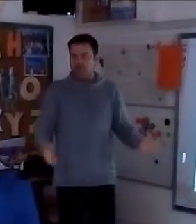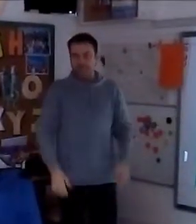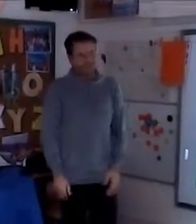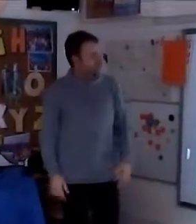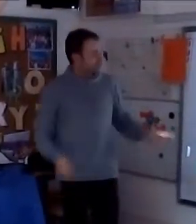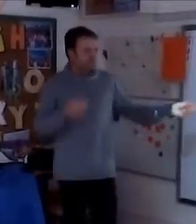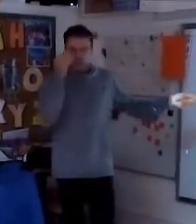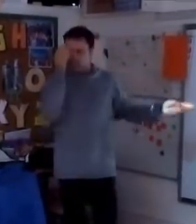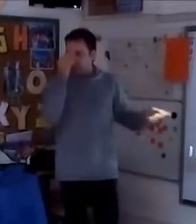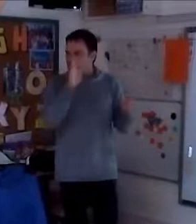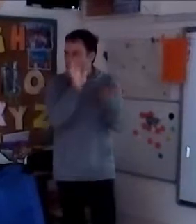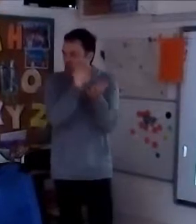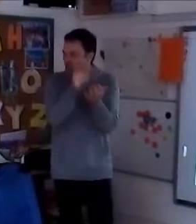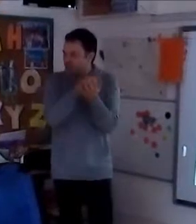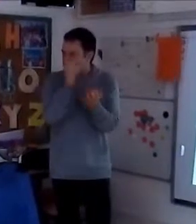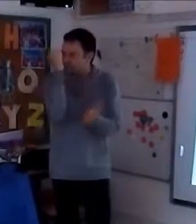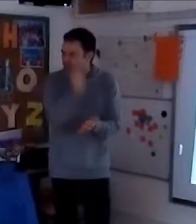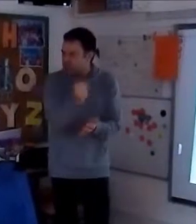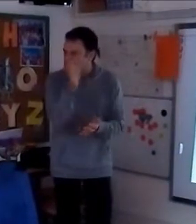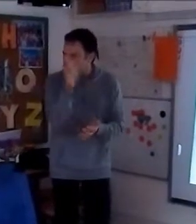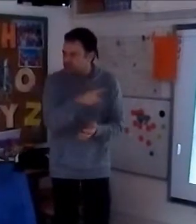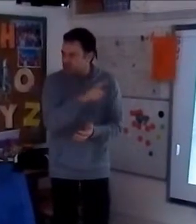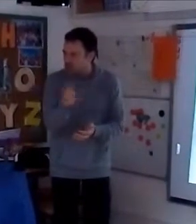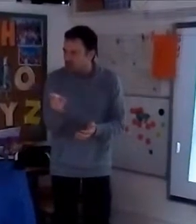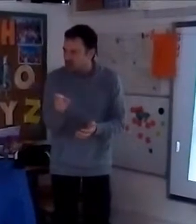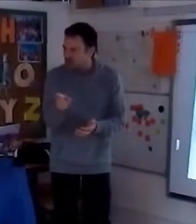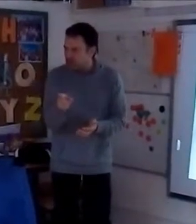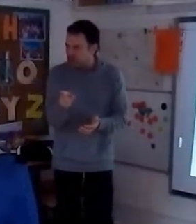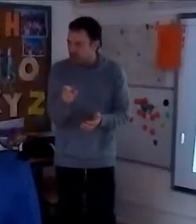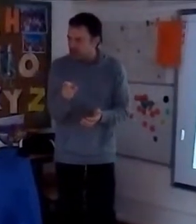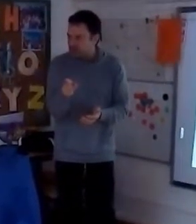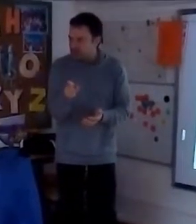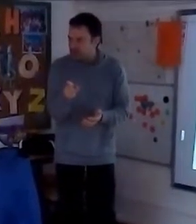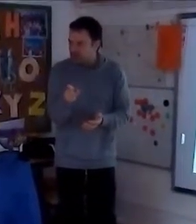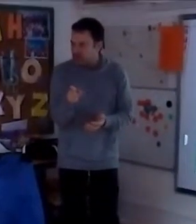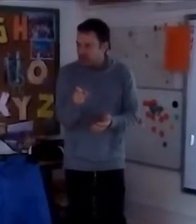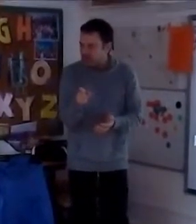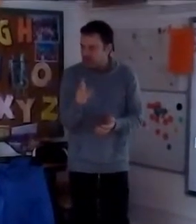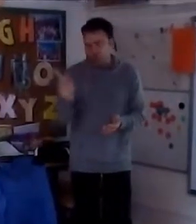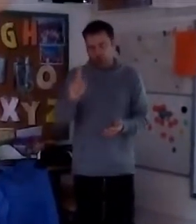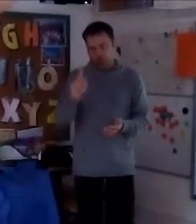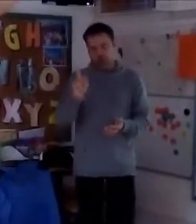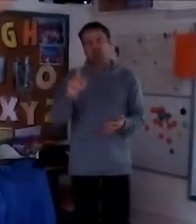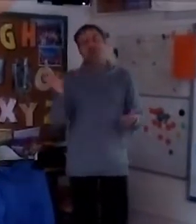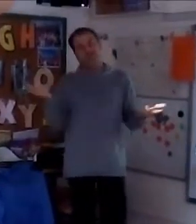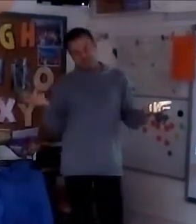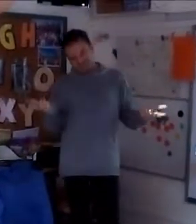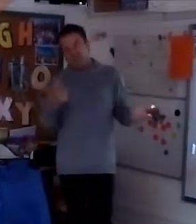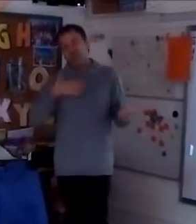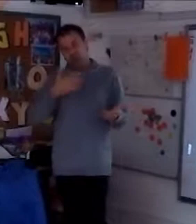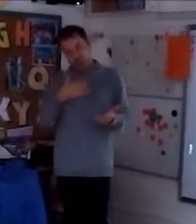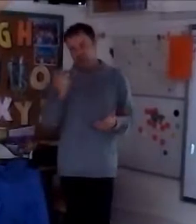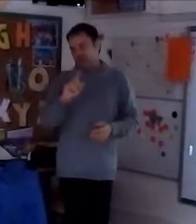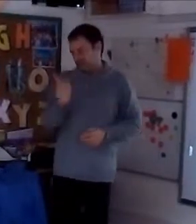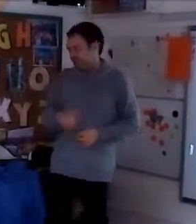tantos. Bueno, dijo, bueno, no, ¿queréis que mate a los cocodrilos? No, ¿verdad? No, claro, los niños.